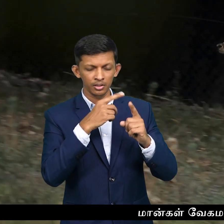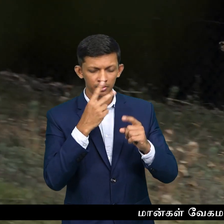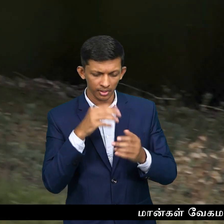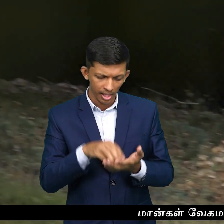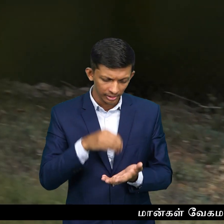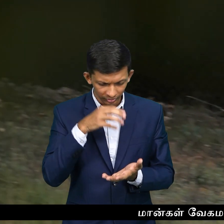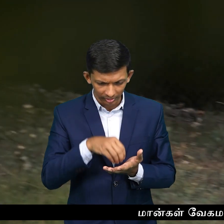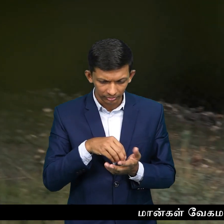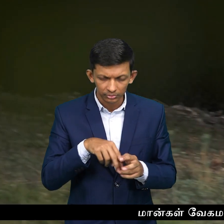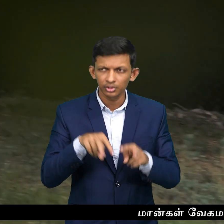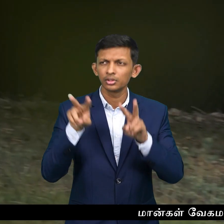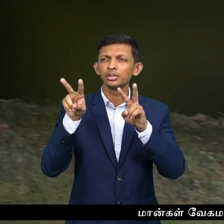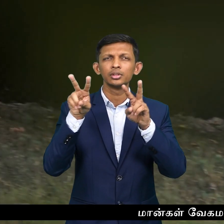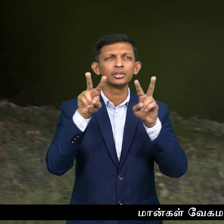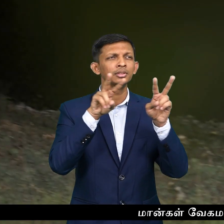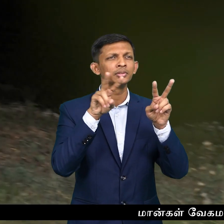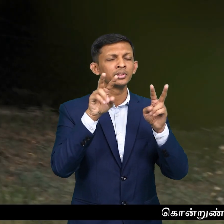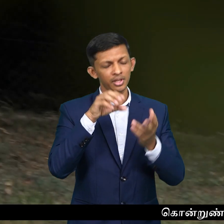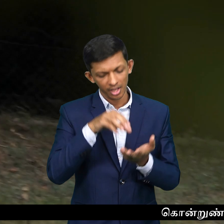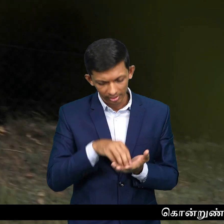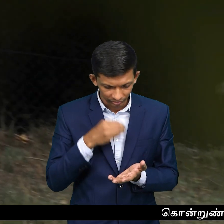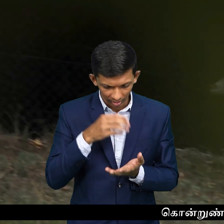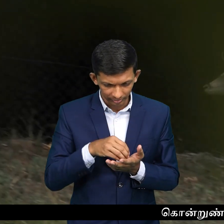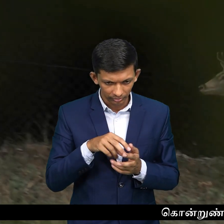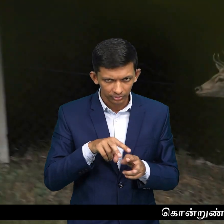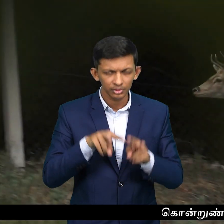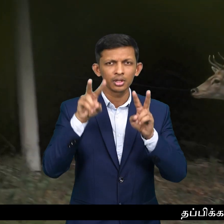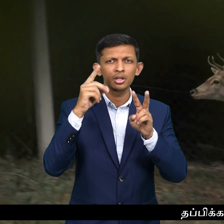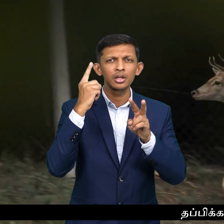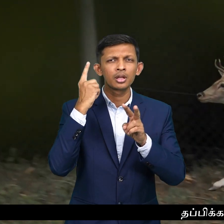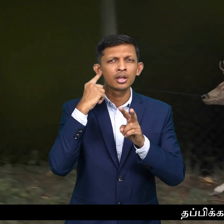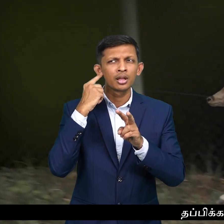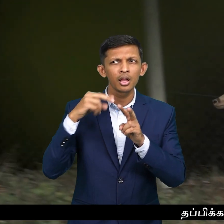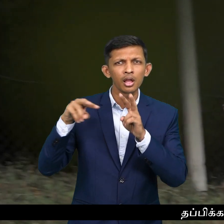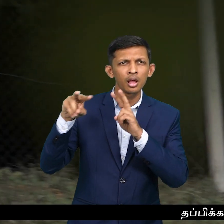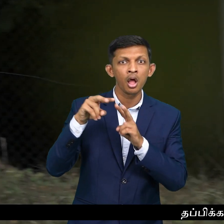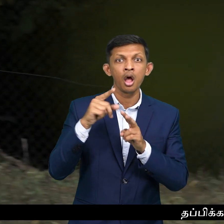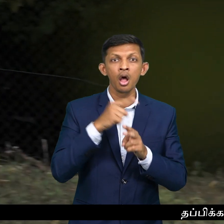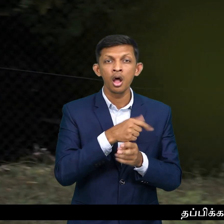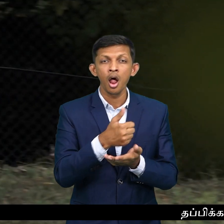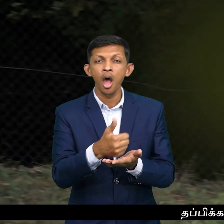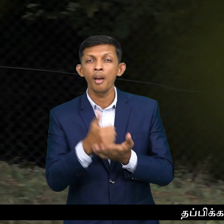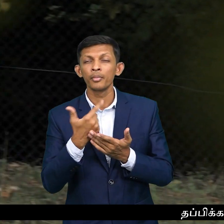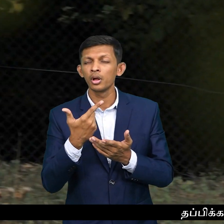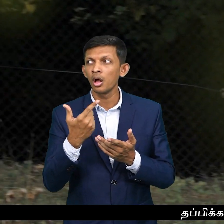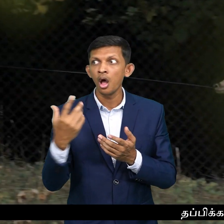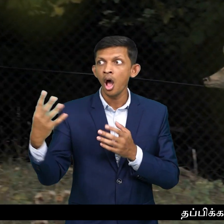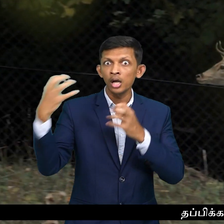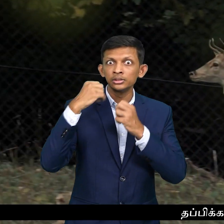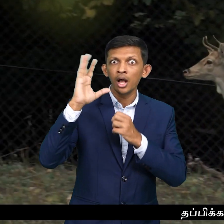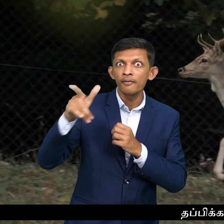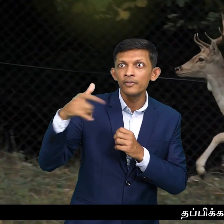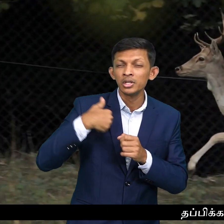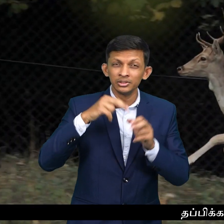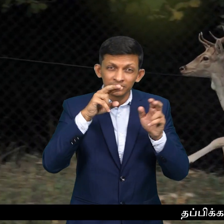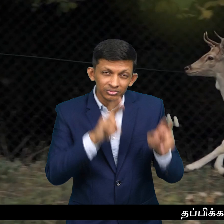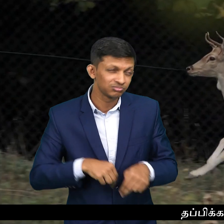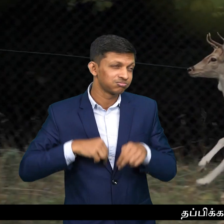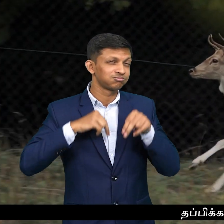மான்கள் வேகமாக ஓடுகின்றன. இது கொன்றுண்ணிகளிடமிருந்து தப்பிக்க உதவுகிறது.